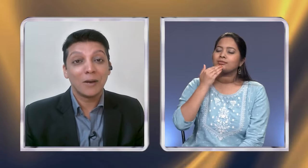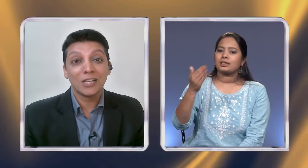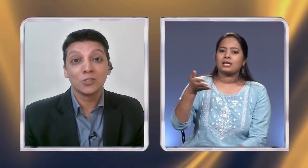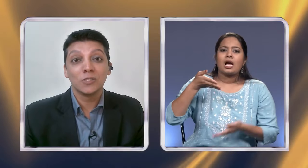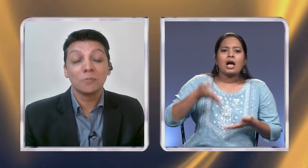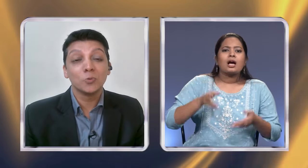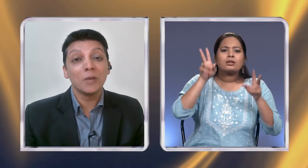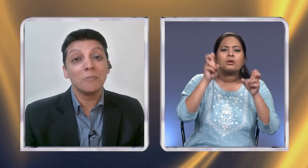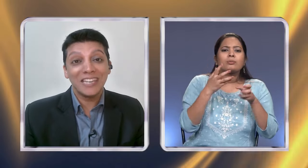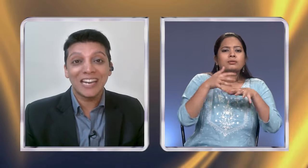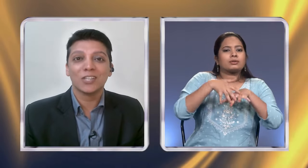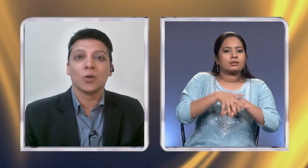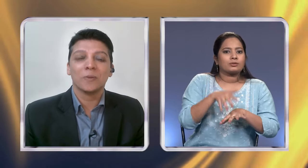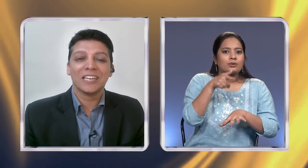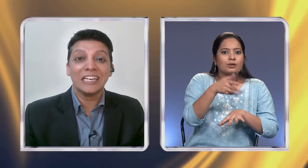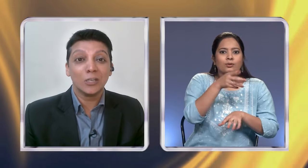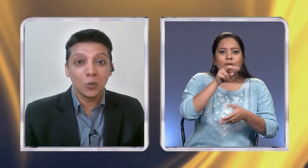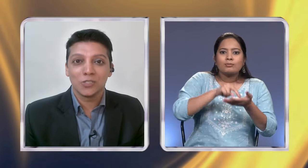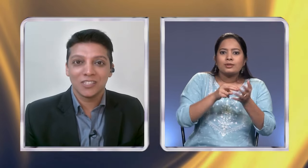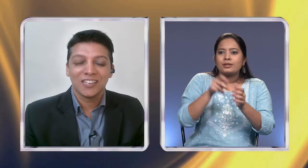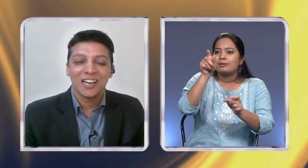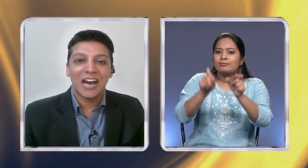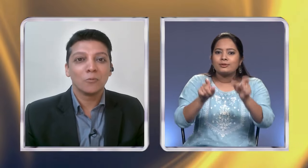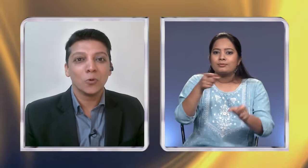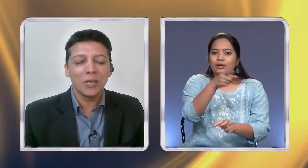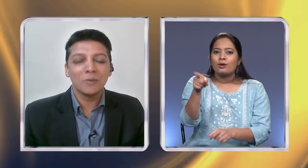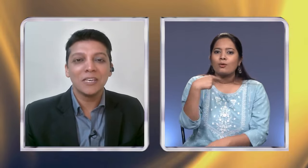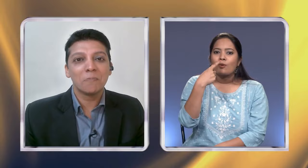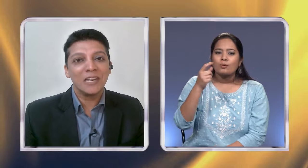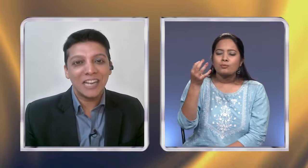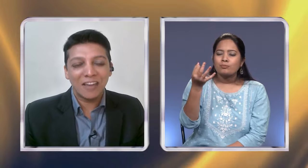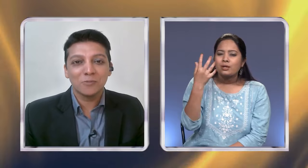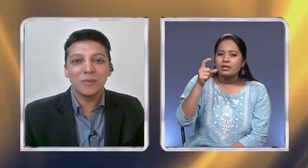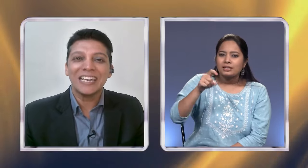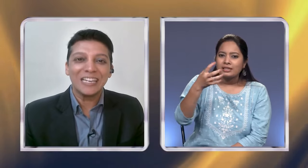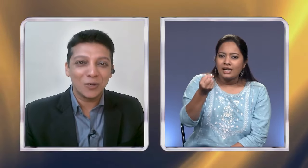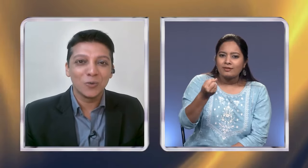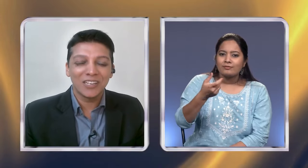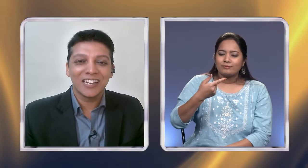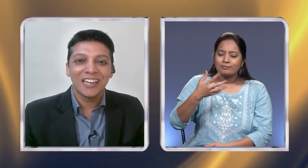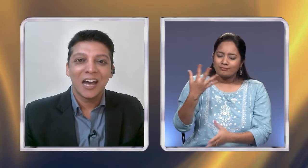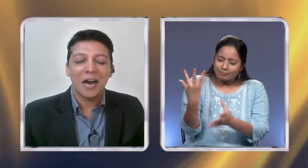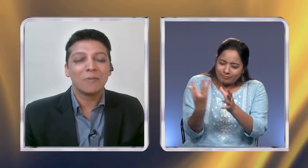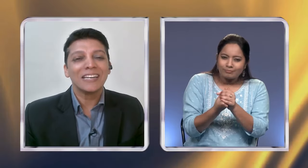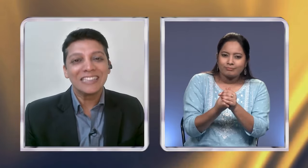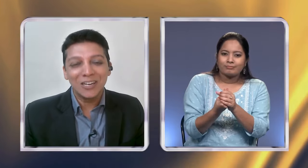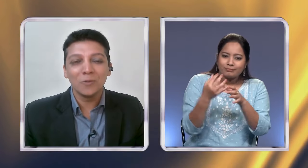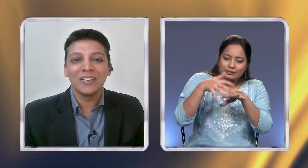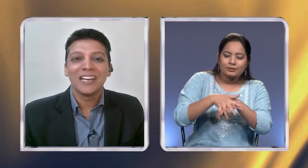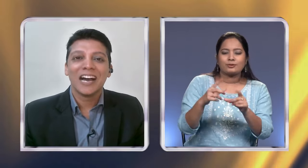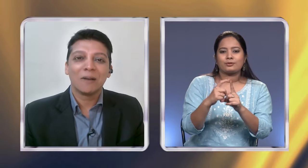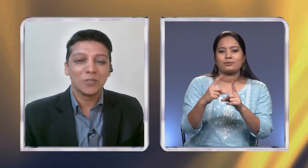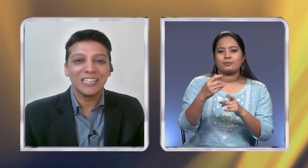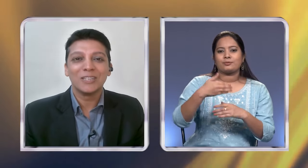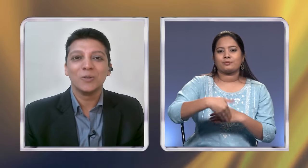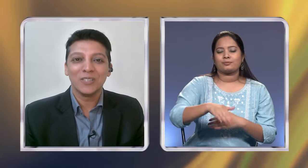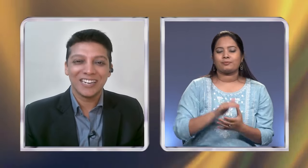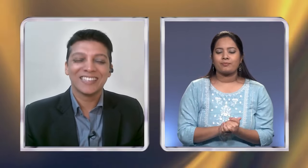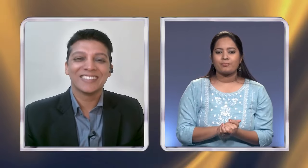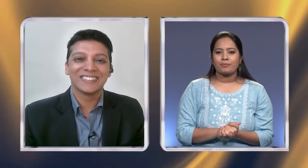हम हमारा जो ये पूरे महीने का टॉपिक है इंक्लूजन, हम उन्हें भी अपने लाइफ्स में इंक्लूड करें, हमारे दिलों में हम